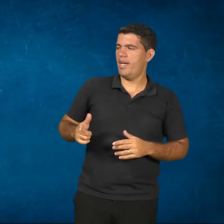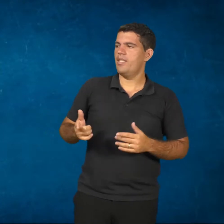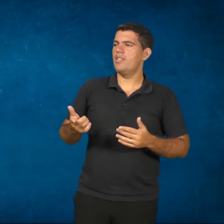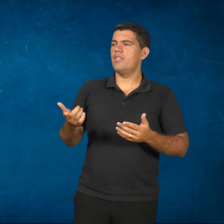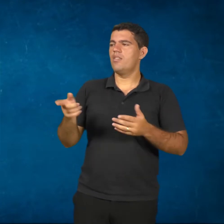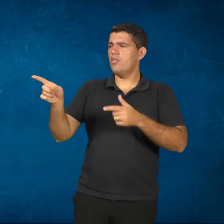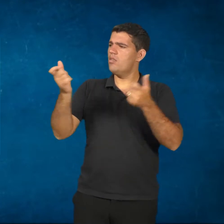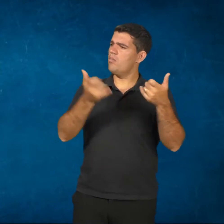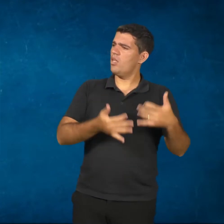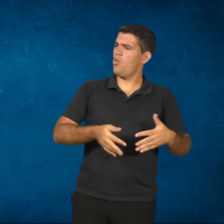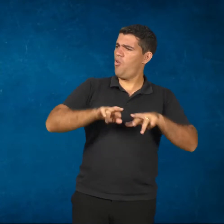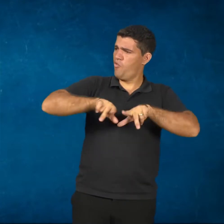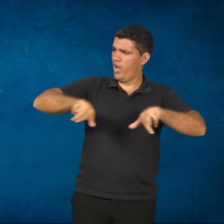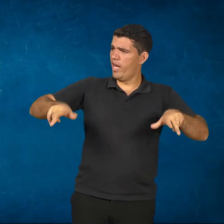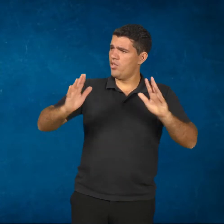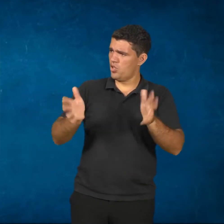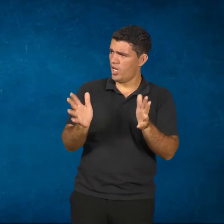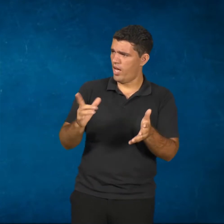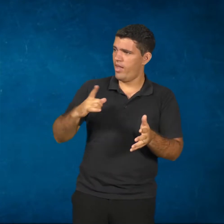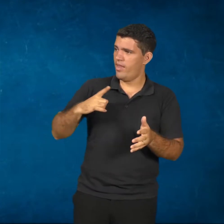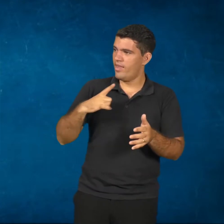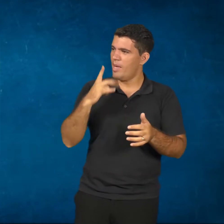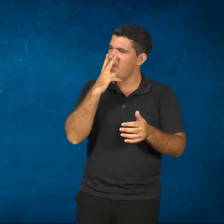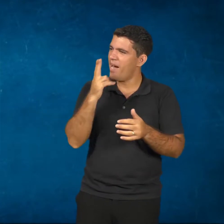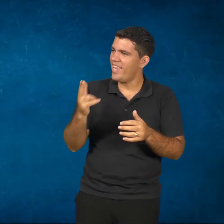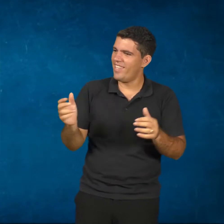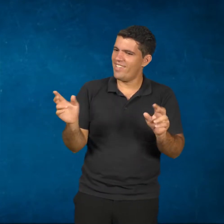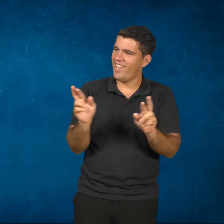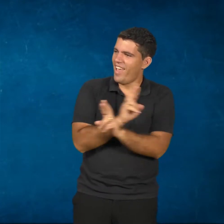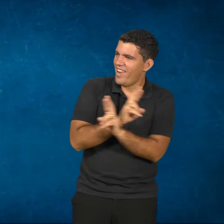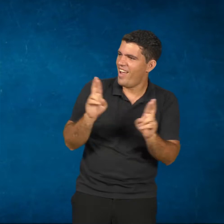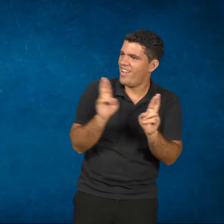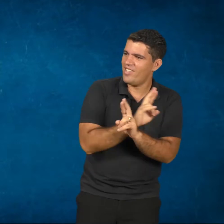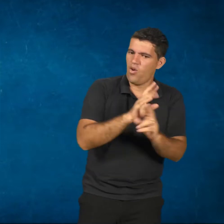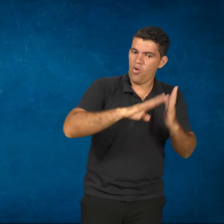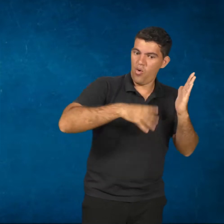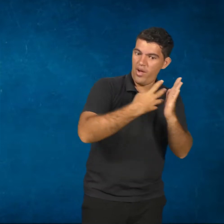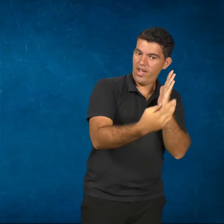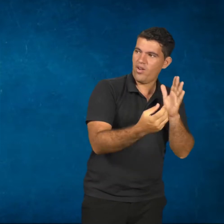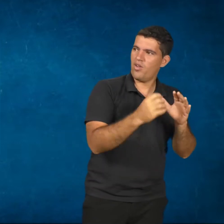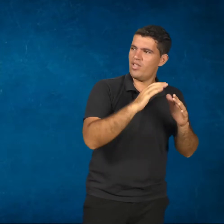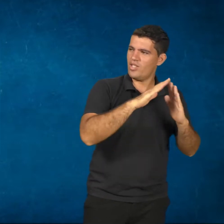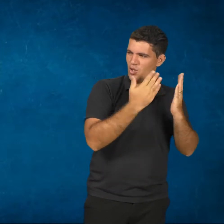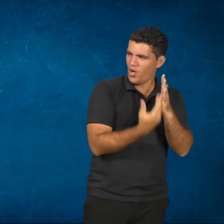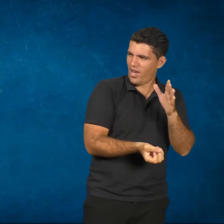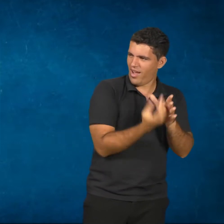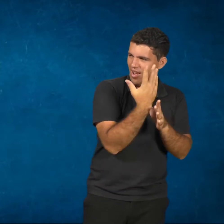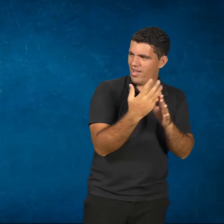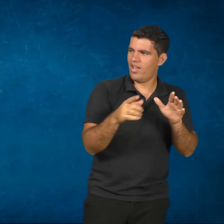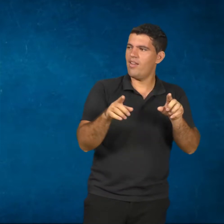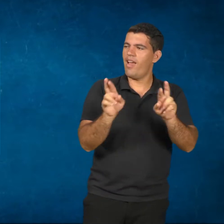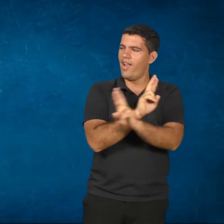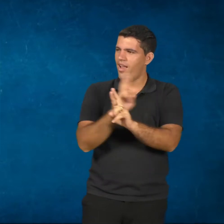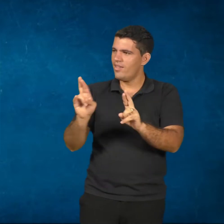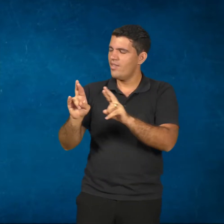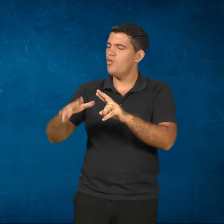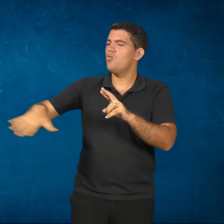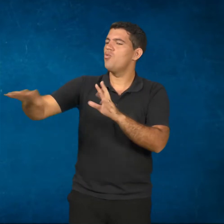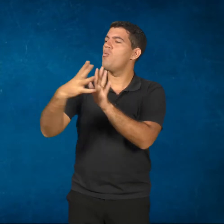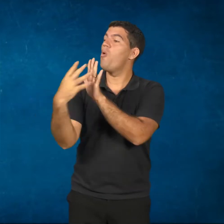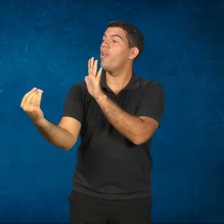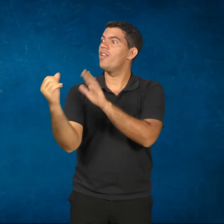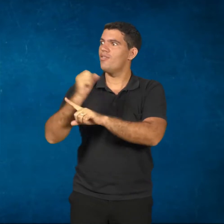disse, é possível afirmar que há aí uma estreita relação entre a construção do currículo escolar e o modelo de sociedade que queremos,